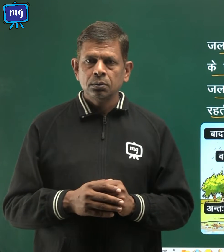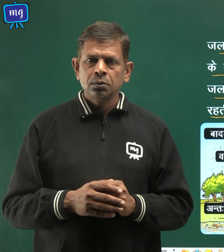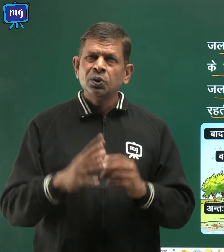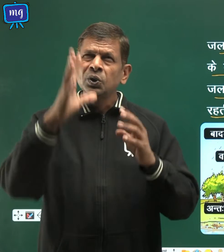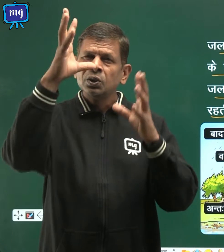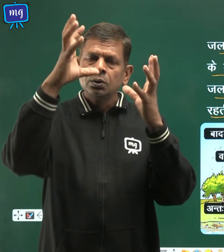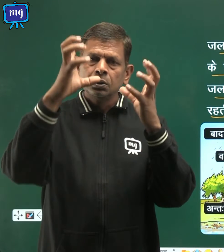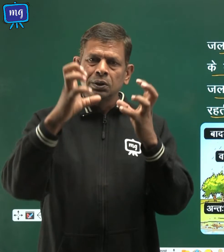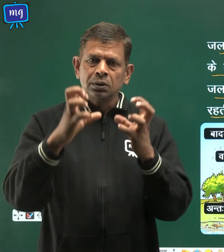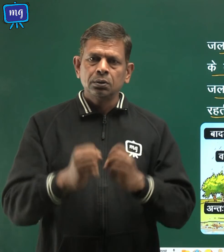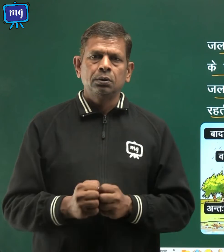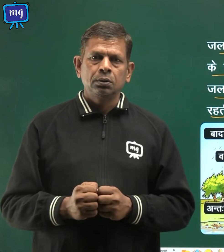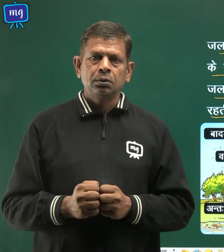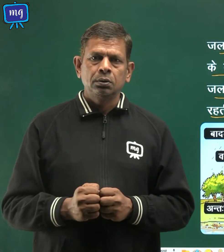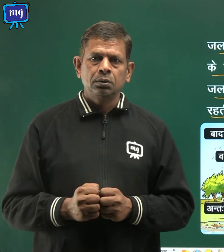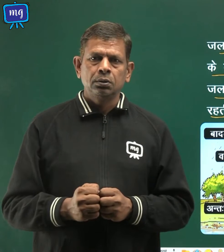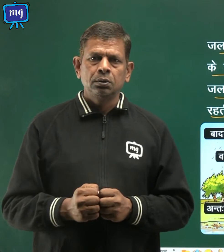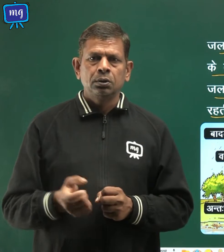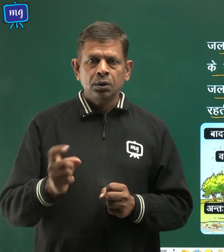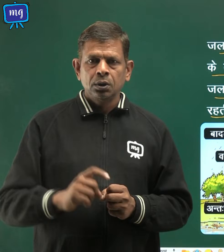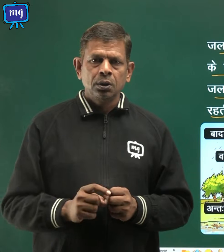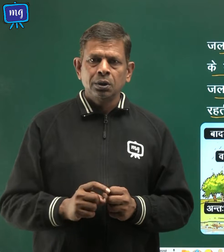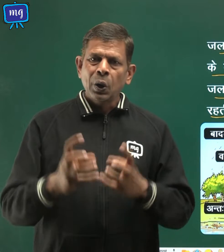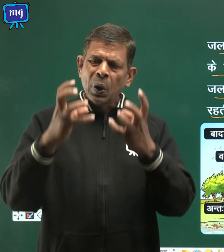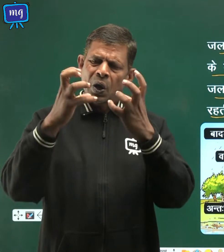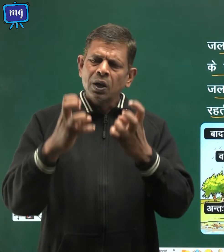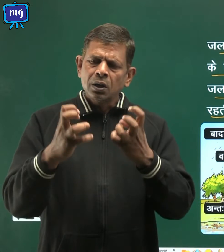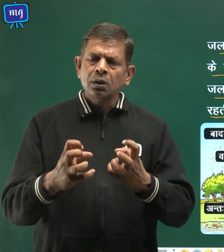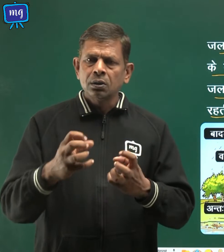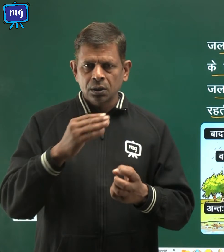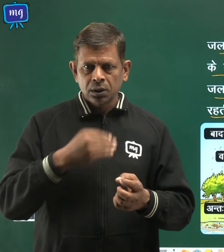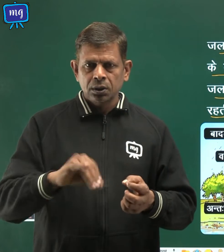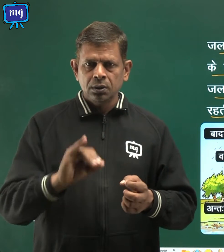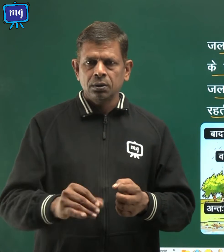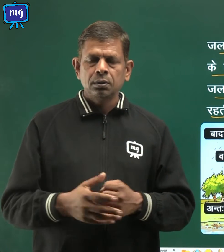ठंडी हो जाती है, जिसे संघनन कहते हैं।